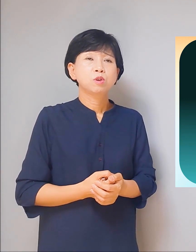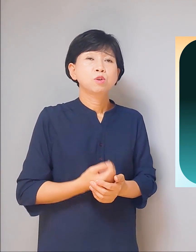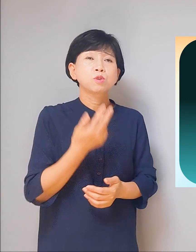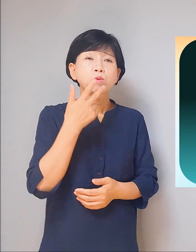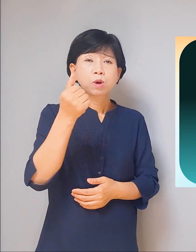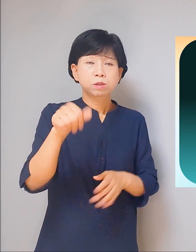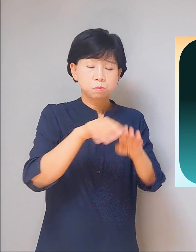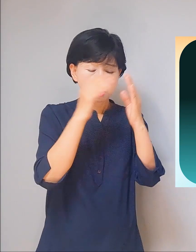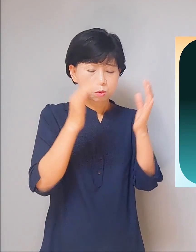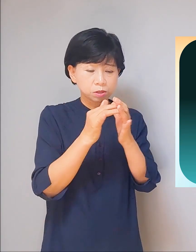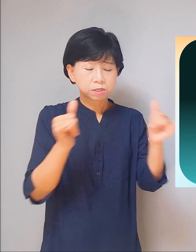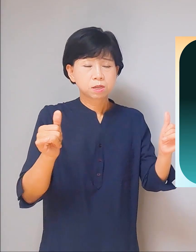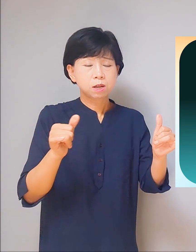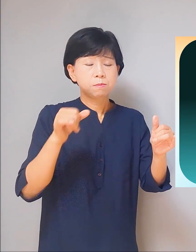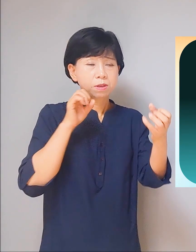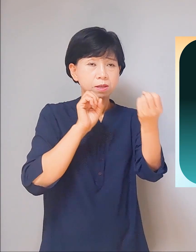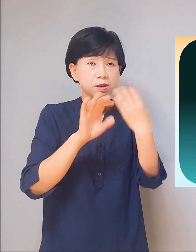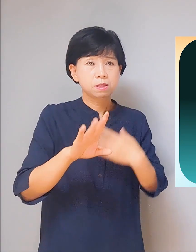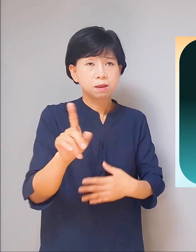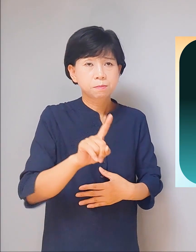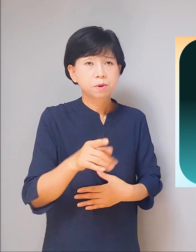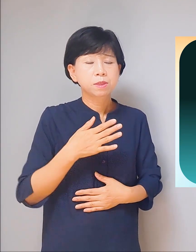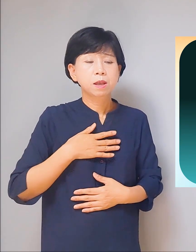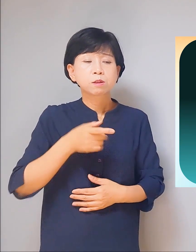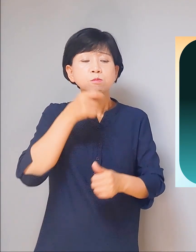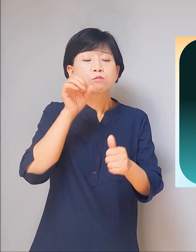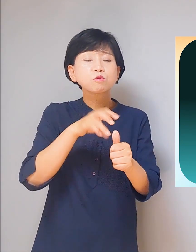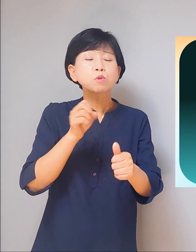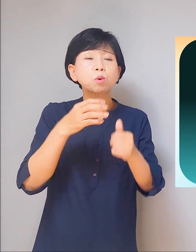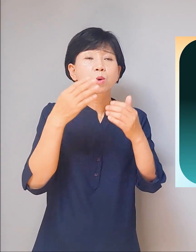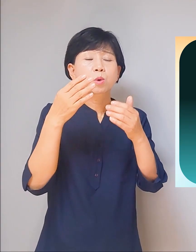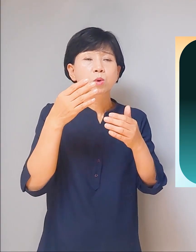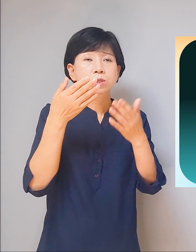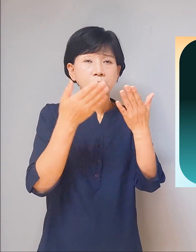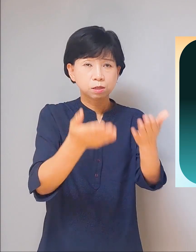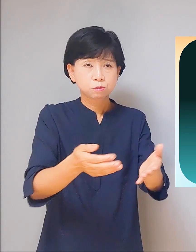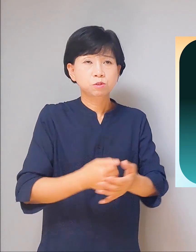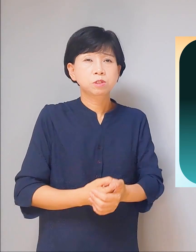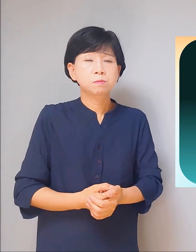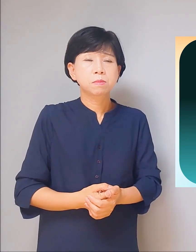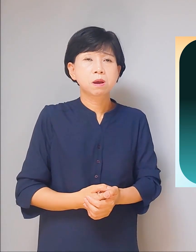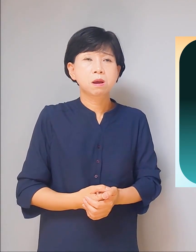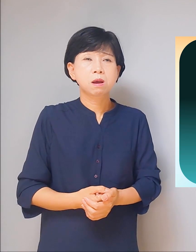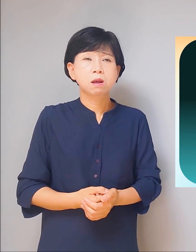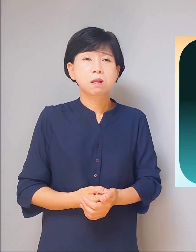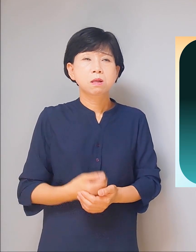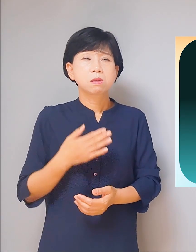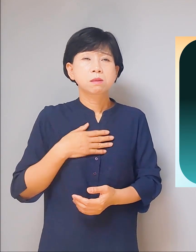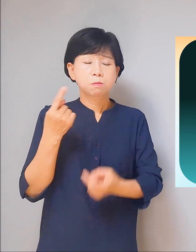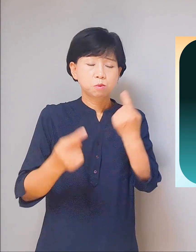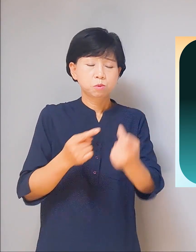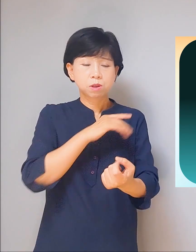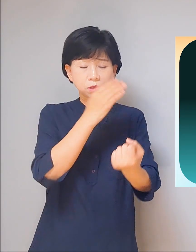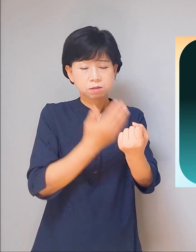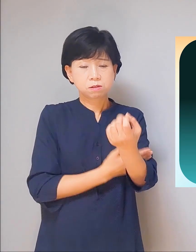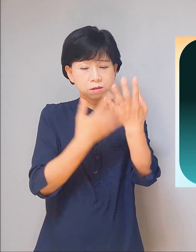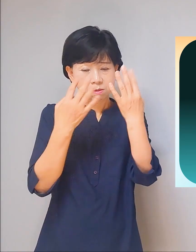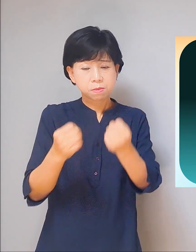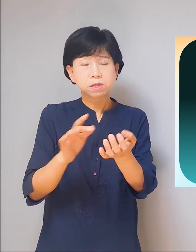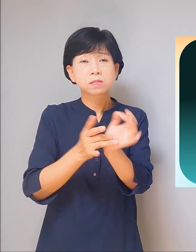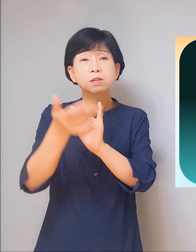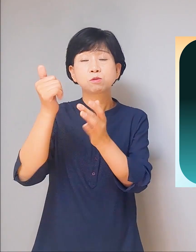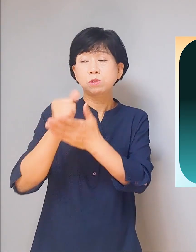요한이 나는 물로 너희에게 세례를 베풀거니와 나보다 능력이 많으신 이가 오시나니, 누구죠?